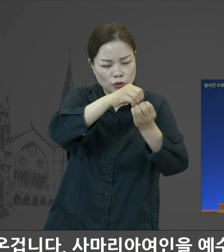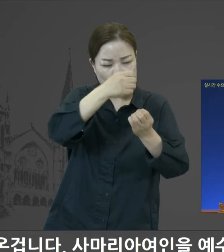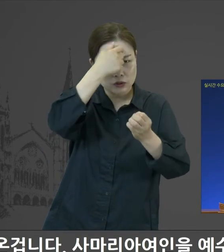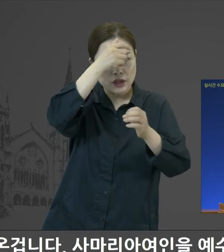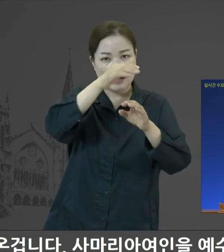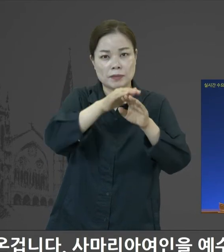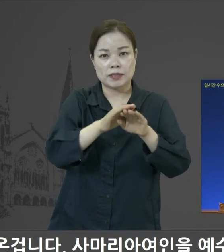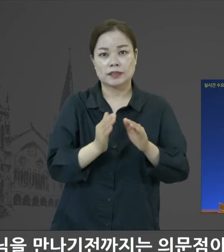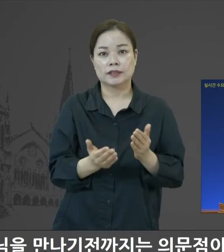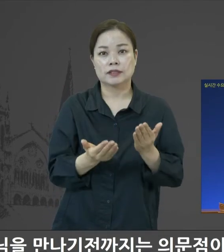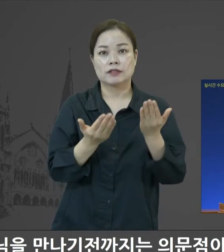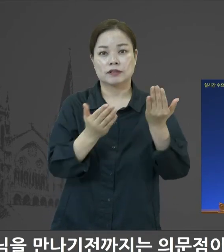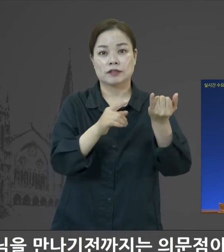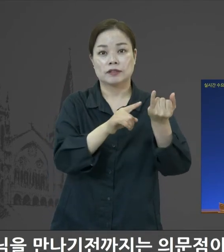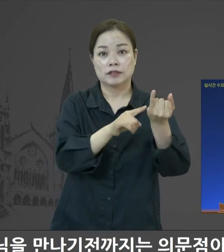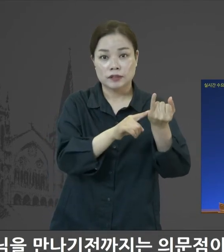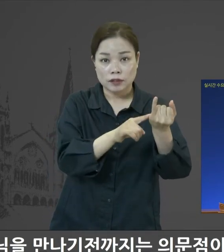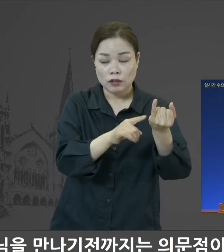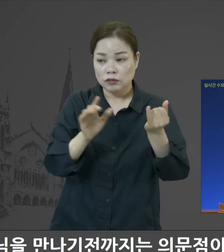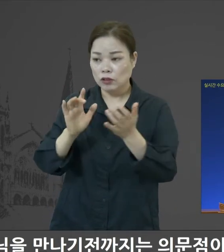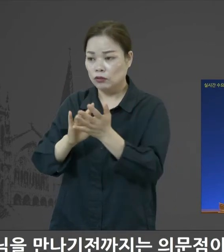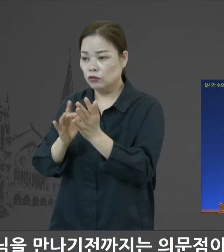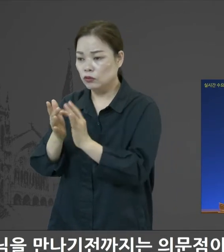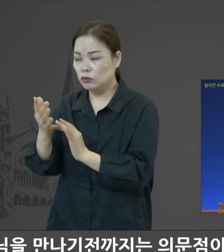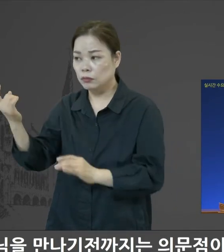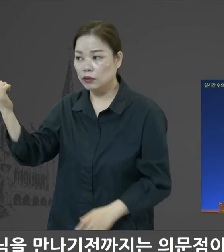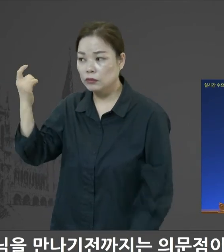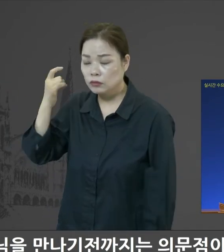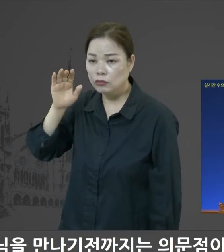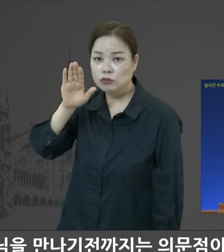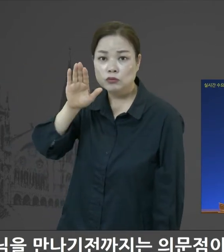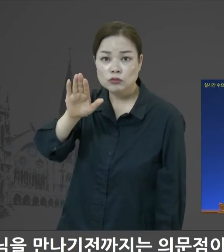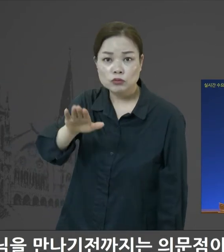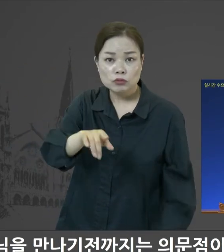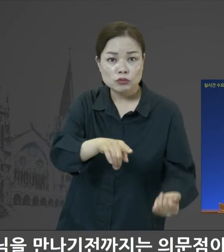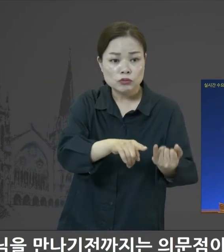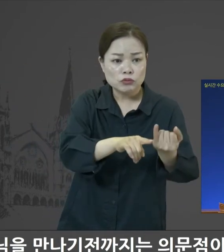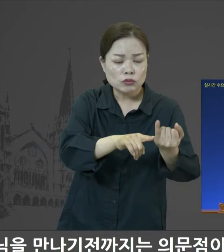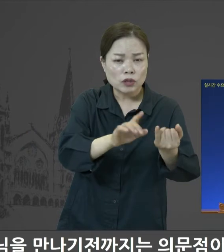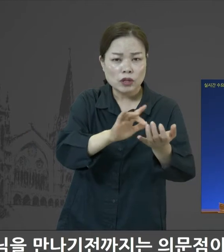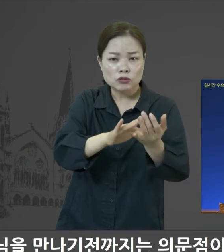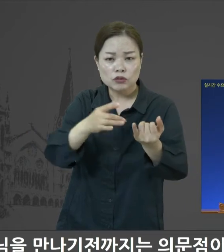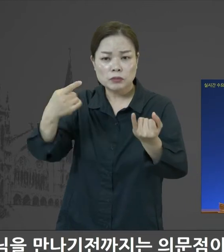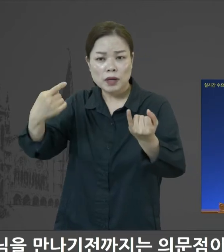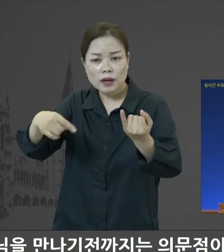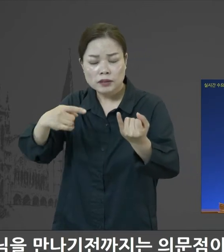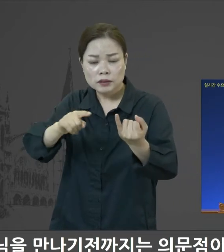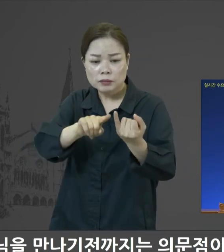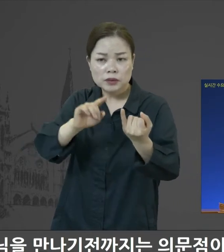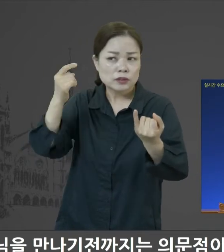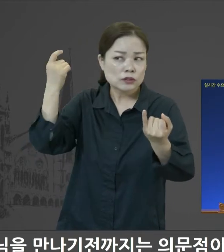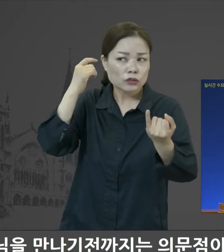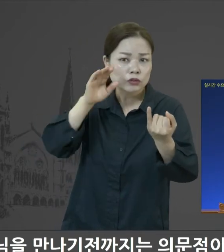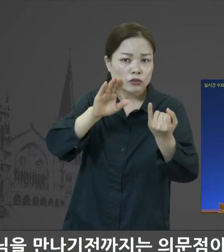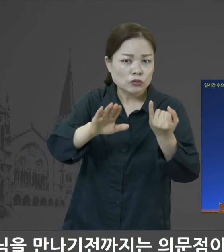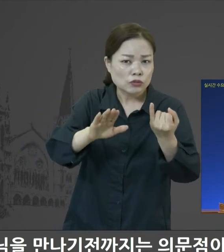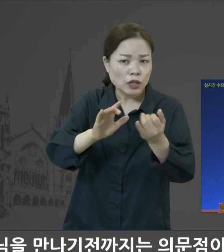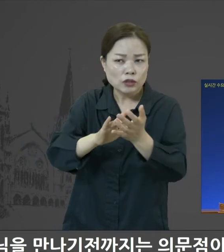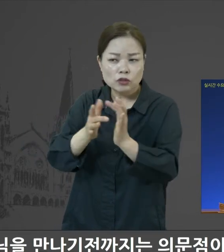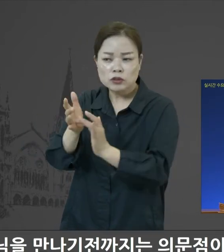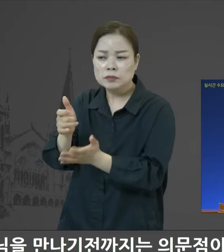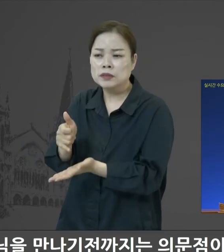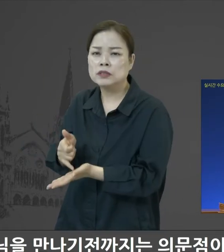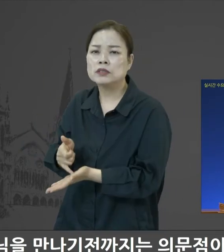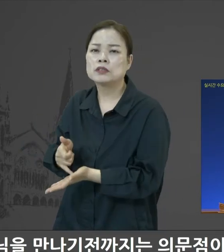예배였어요. 그런데 예수님의 말씀을 듣고 예수님의 가르침을 듣고 예수님을 인격적으로